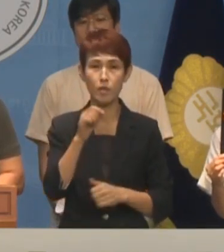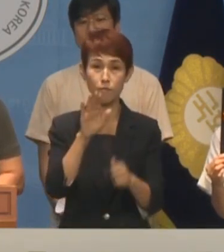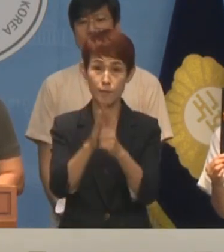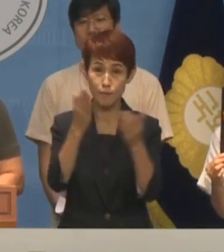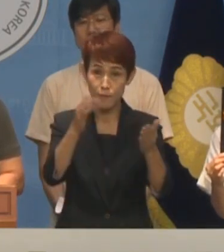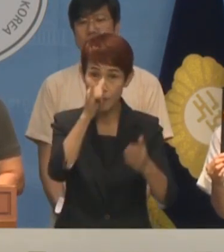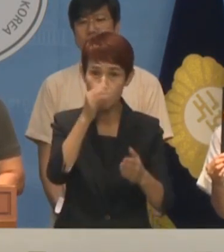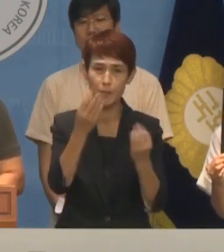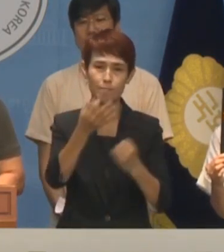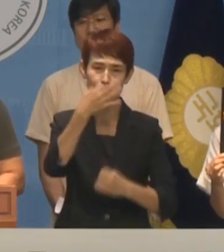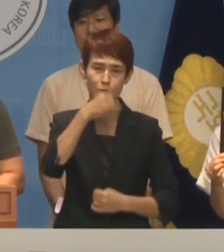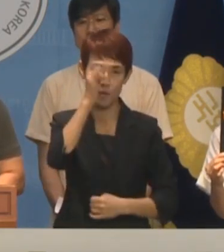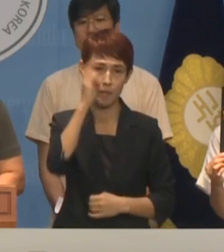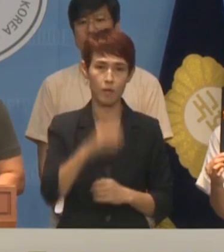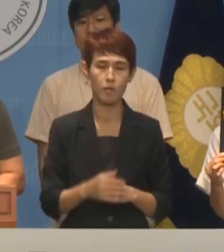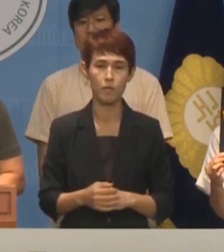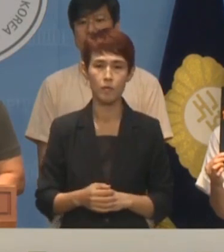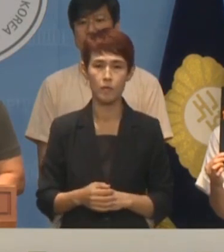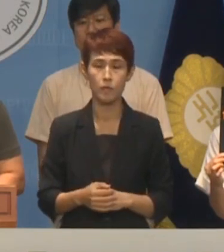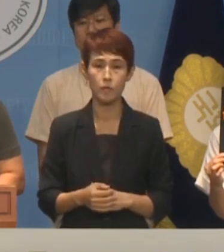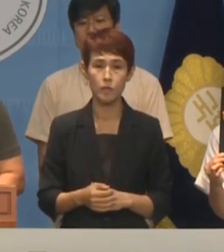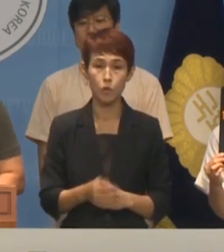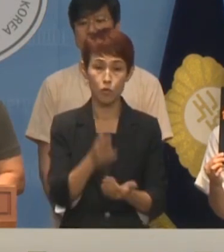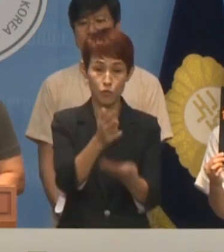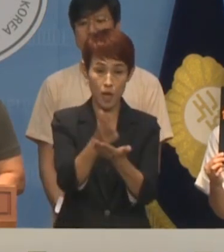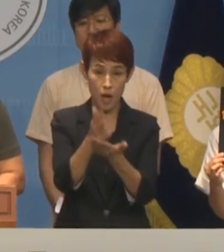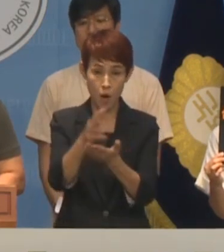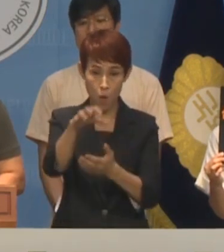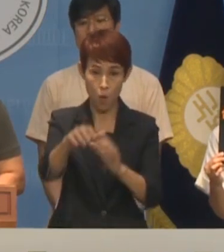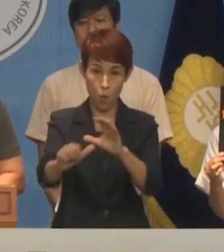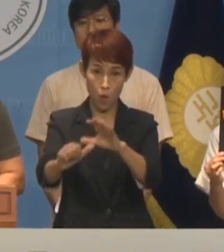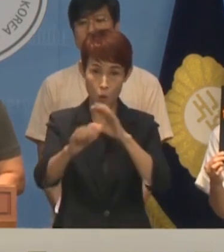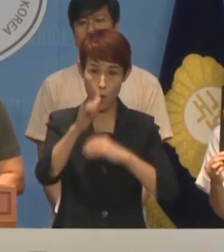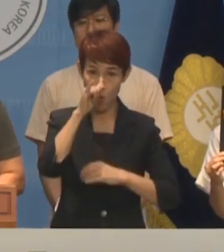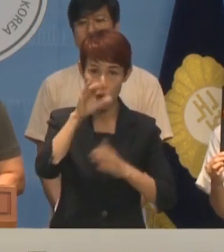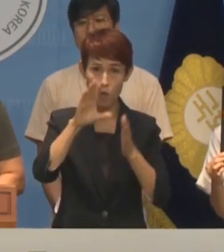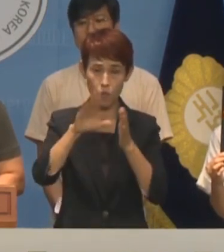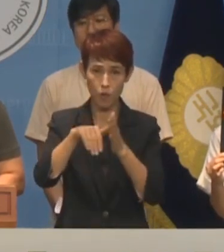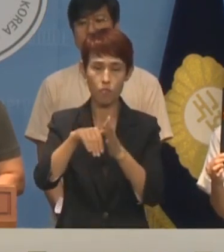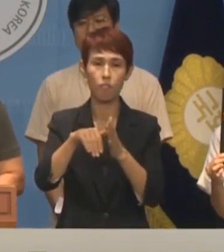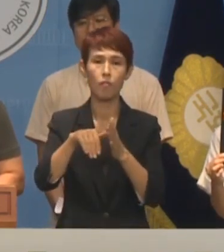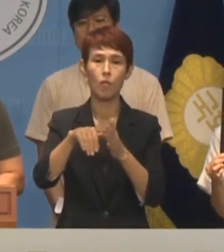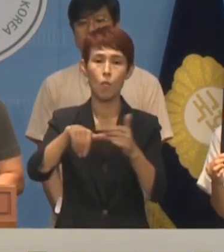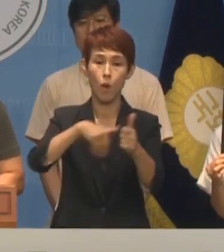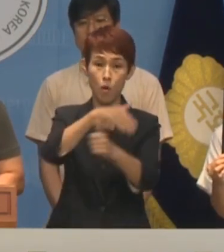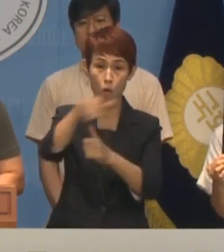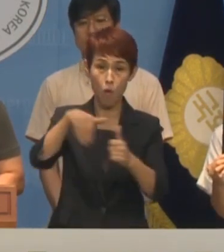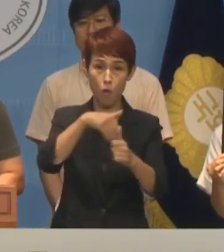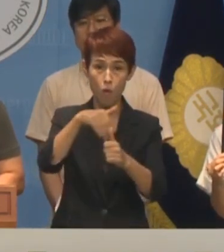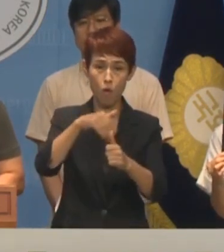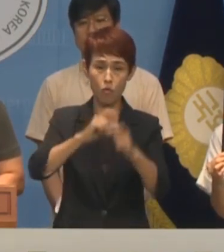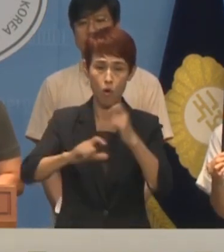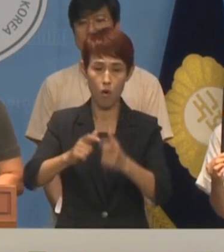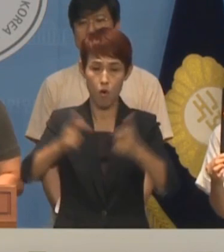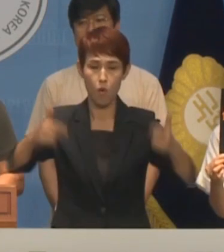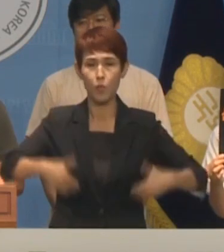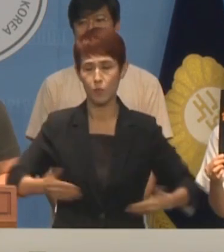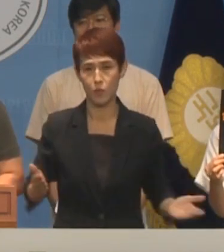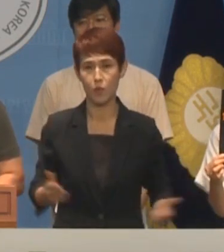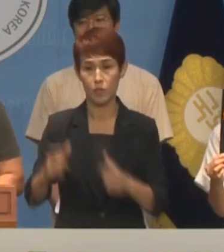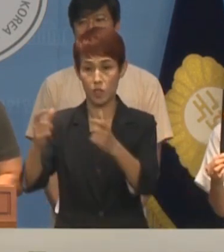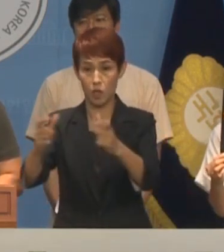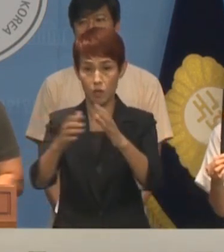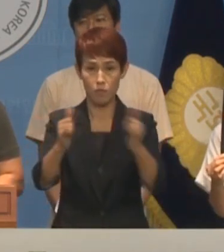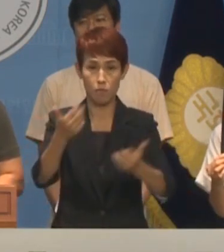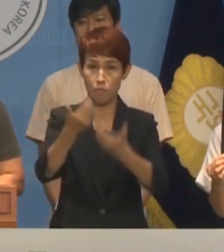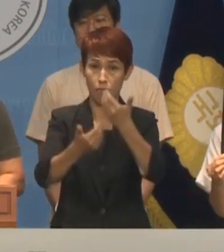공장, 지붕, 주차장 등의 부지를 활용하게 되면 추가적인 생태환경의 훼손이 발생하지 않고 지역 주민과의 갈등 요소가 거의 없다고